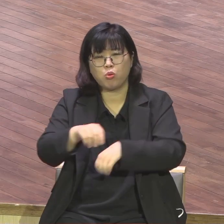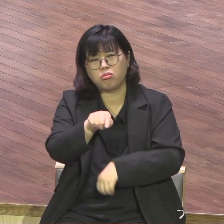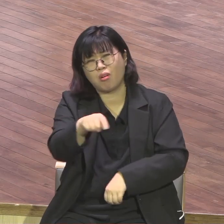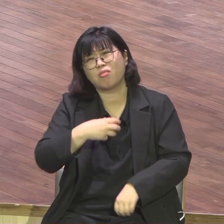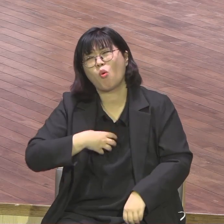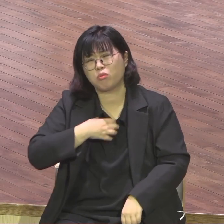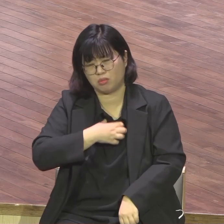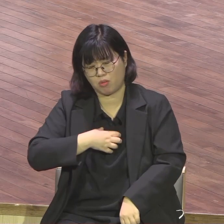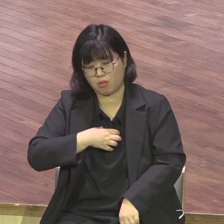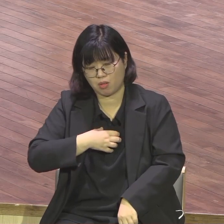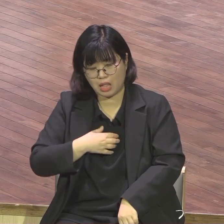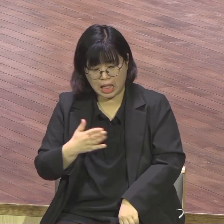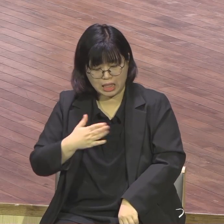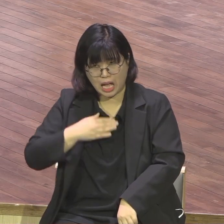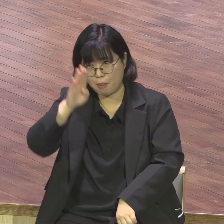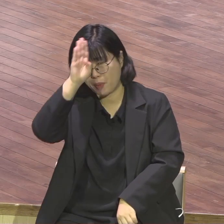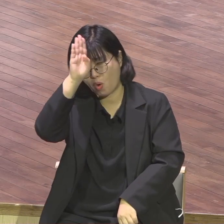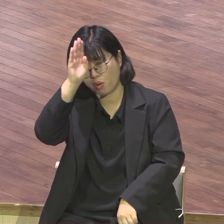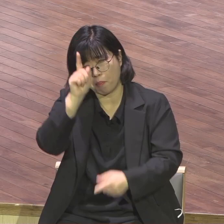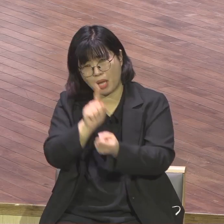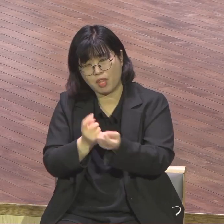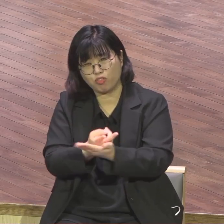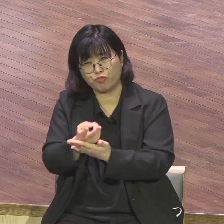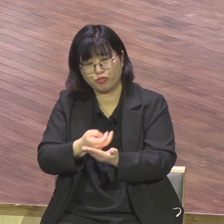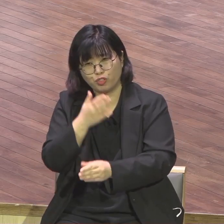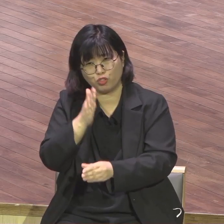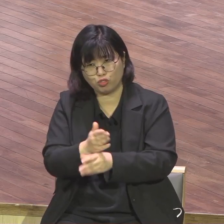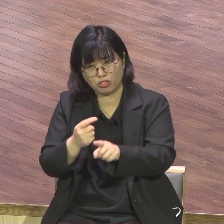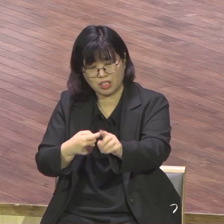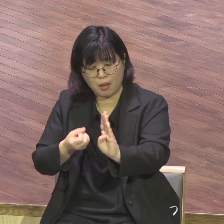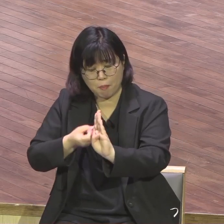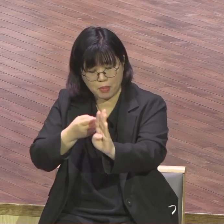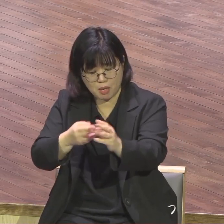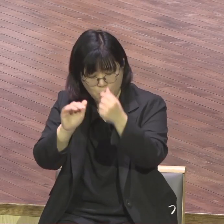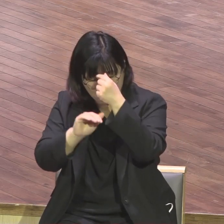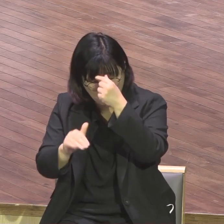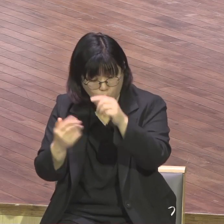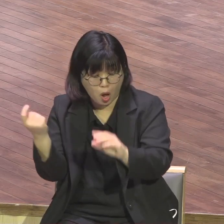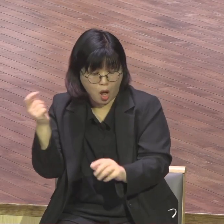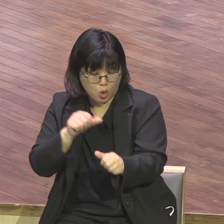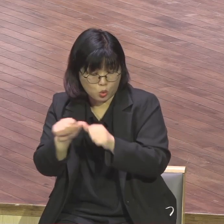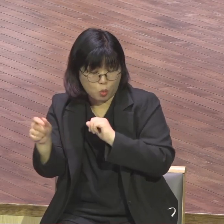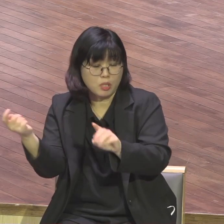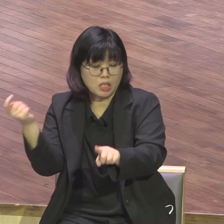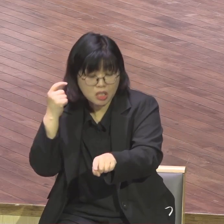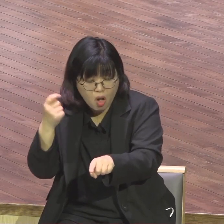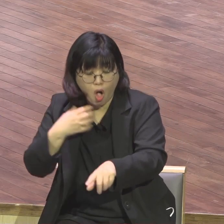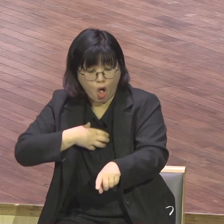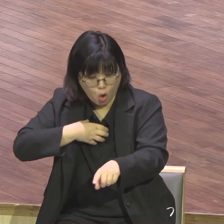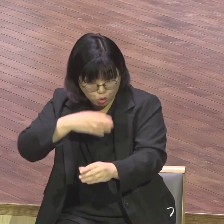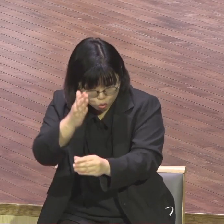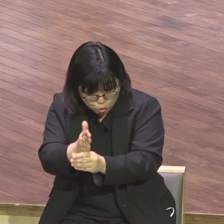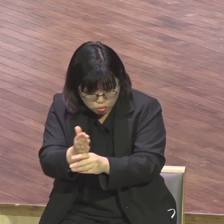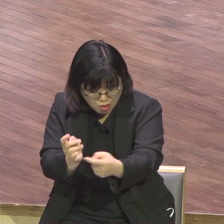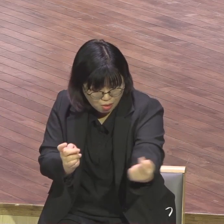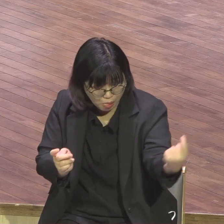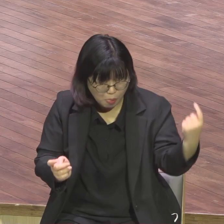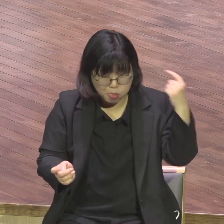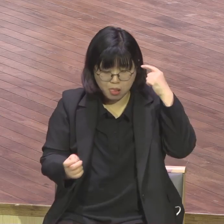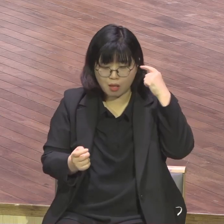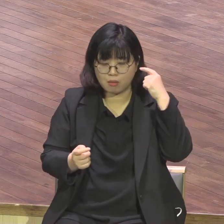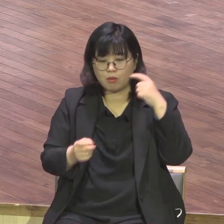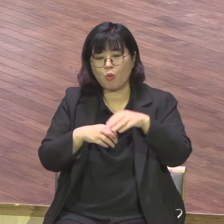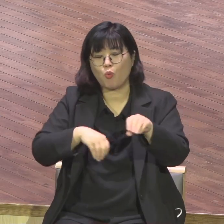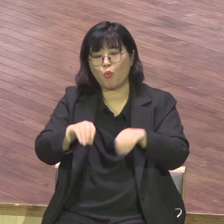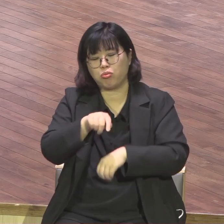이들이 걱정만 한 것이 아니다는 얘기예요. 자, 이들은요 그리스도 안에서 영적 한 가족 의식, 한 가족 의식을